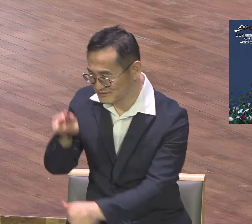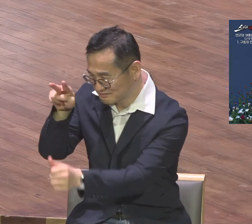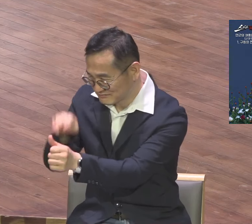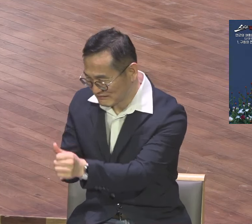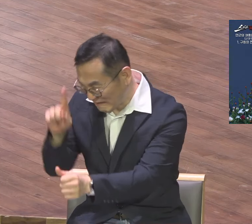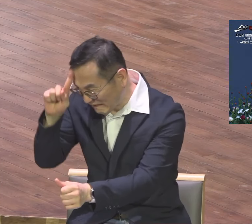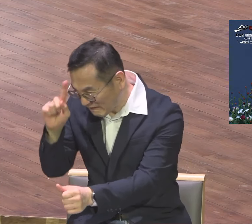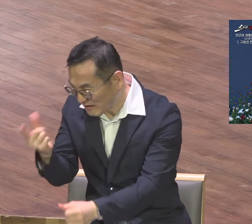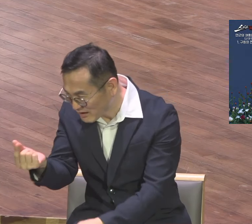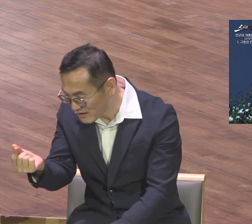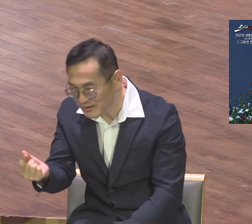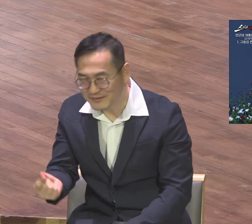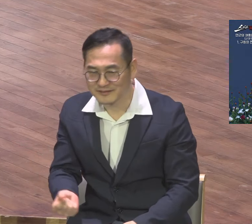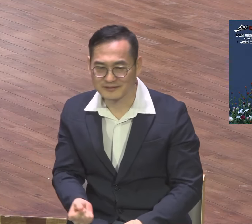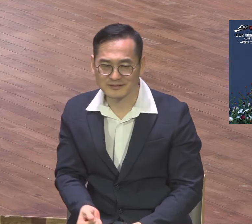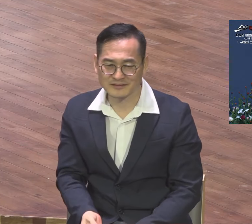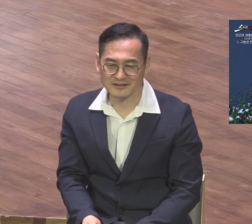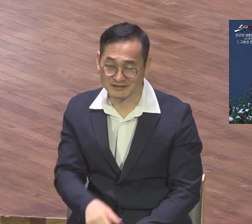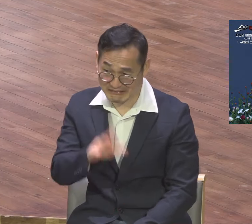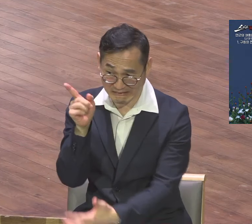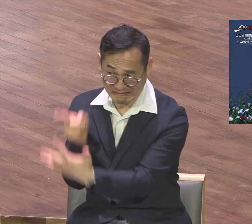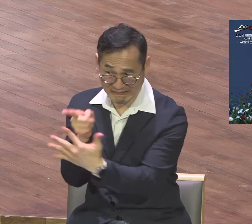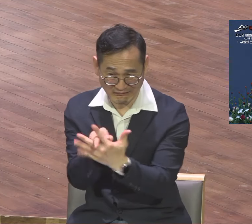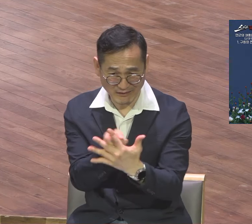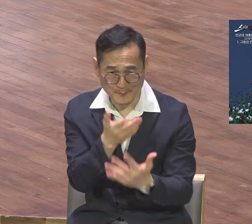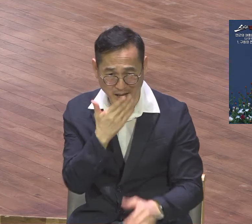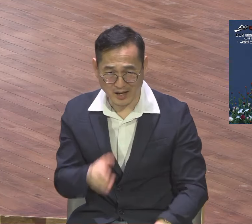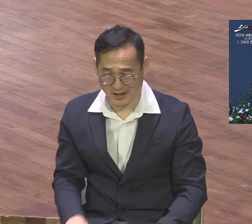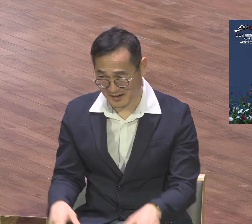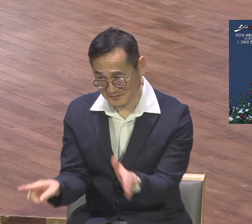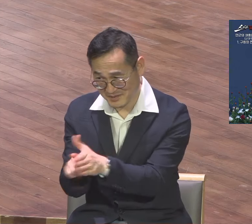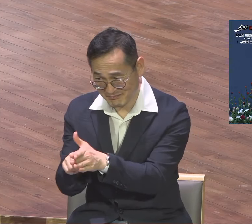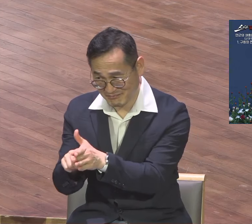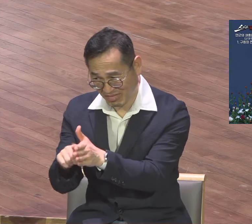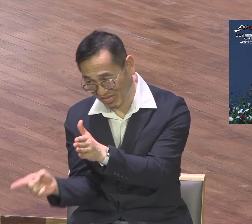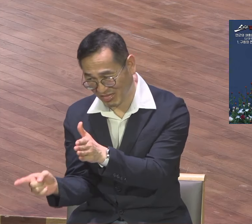보여. 그냥 그게 무슨 말이에요? 안 믿구나.